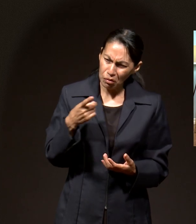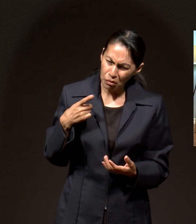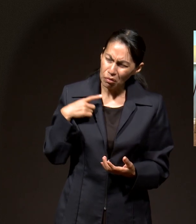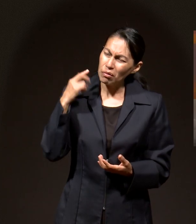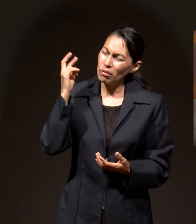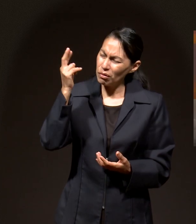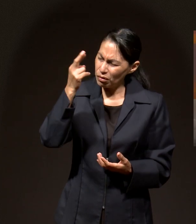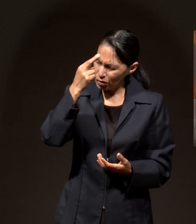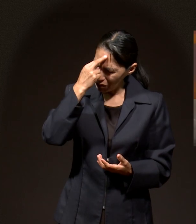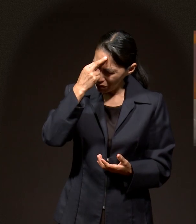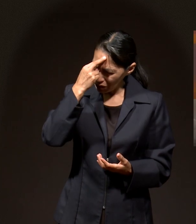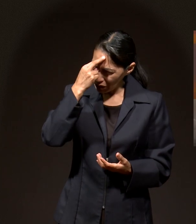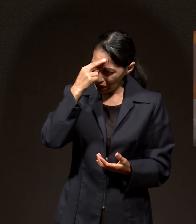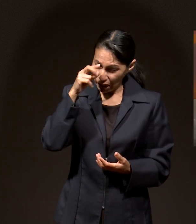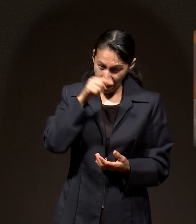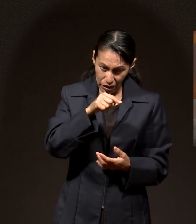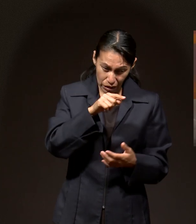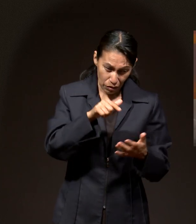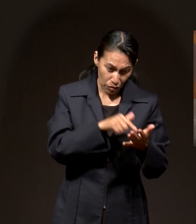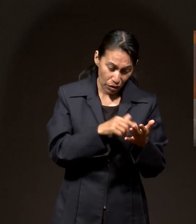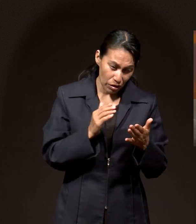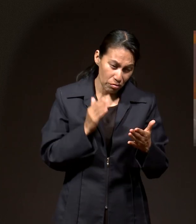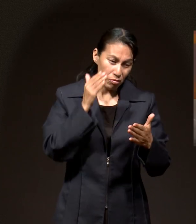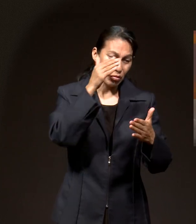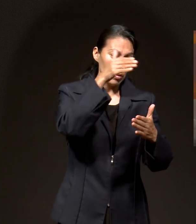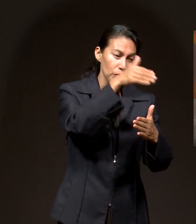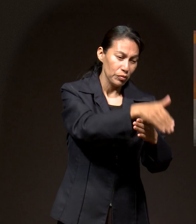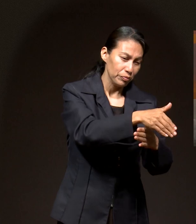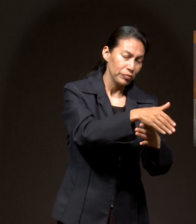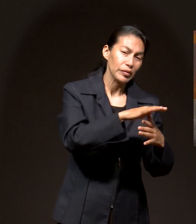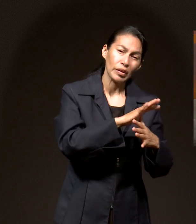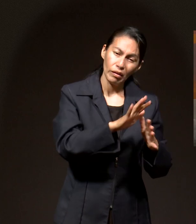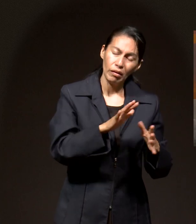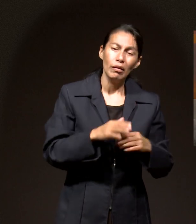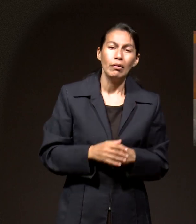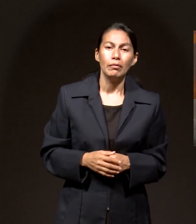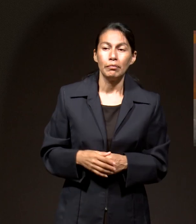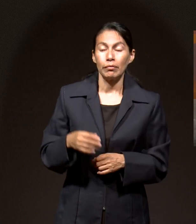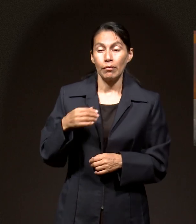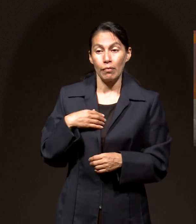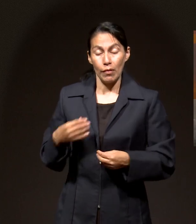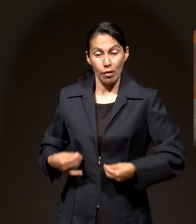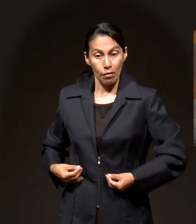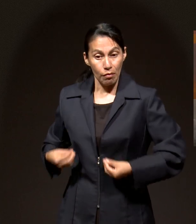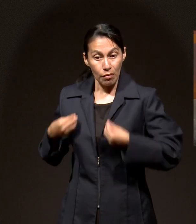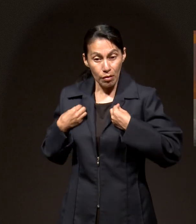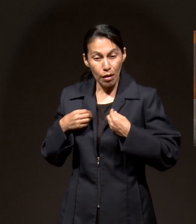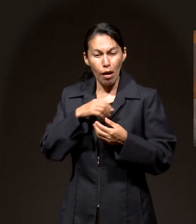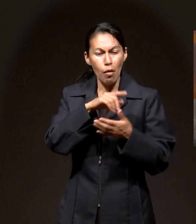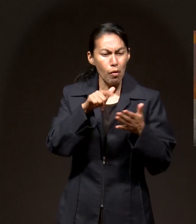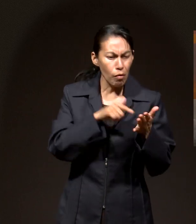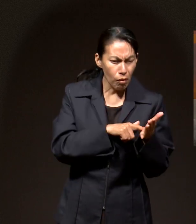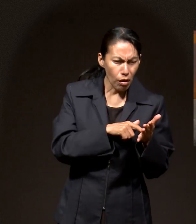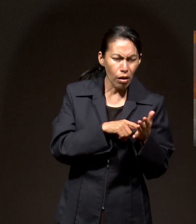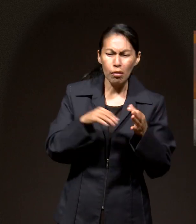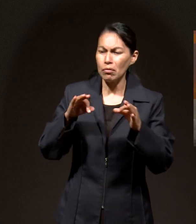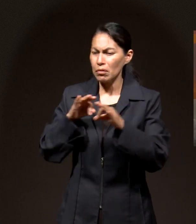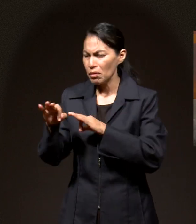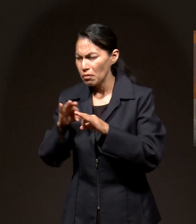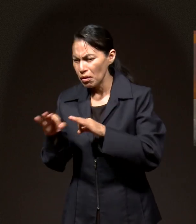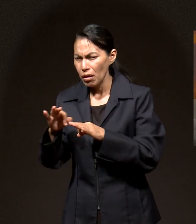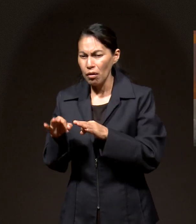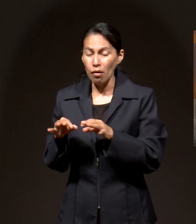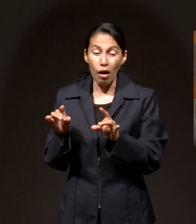que llegaste a tal lugar, y no nada más en el mapa, ¿eh? Llegué a tal circunstancia en mi vida, llegué a tal